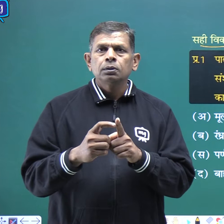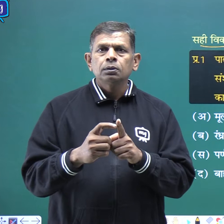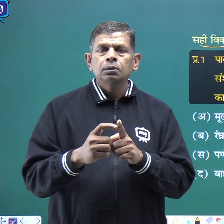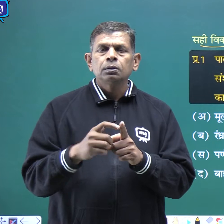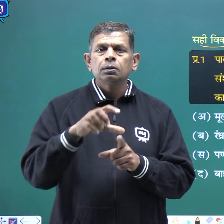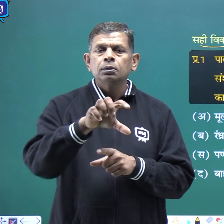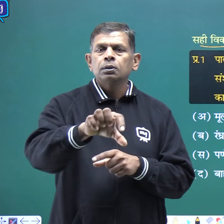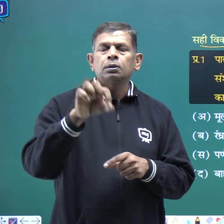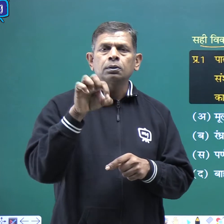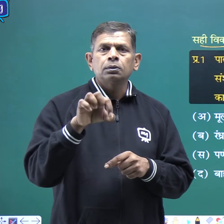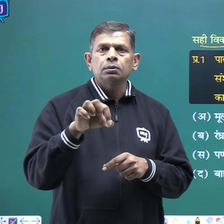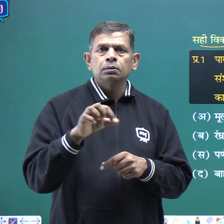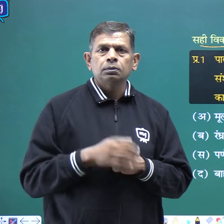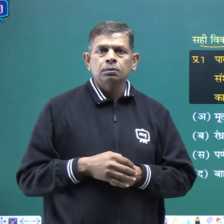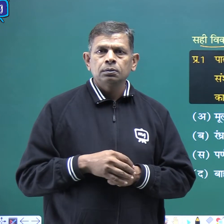चयन कीजिए।